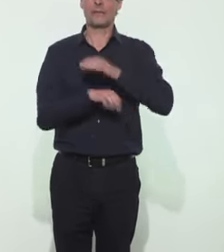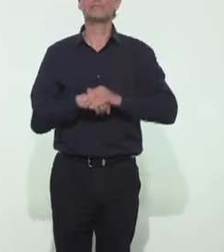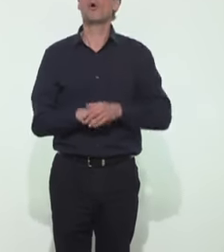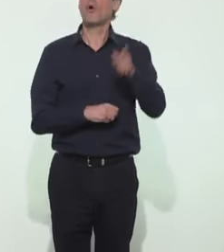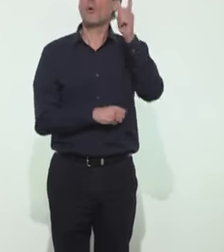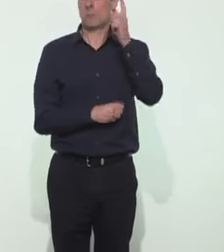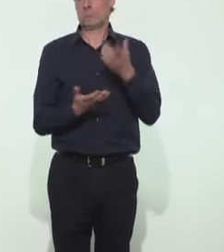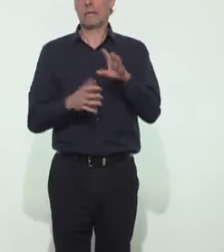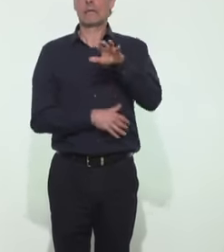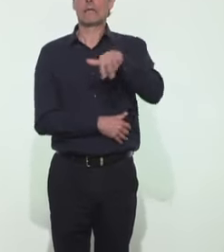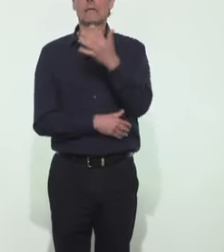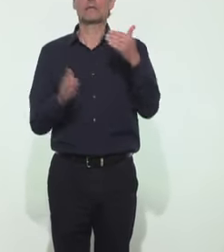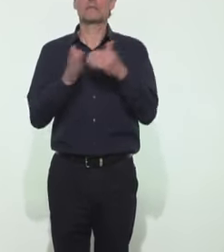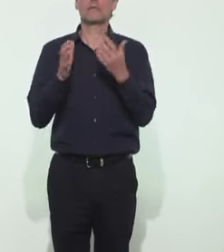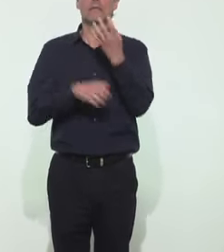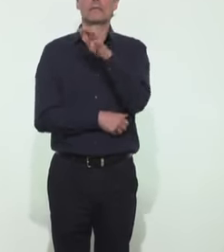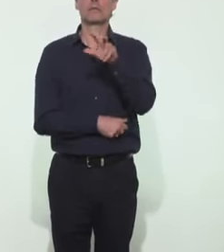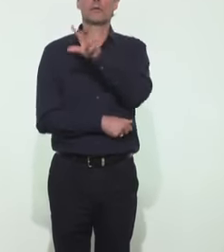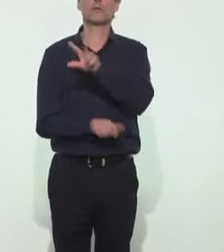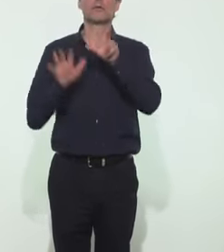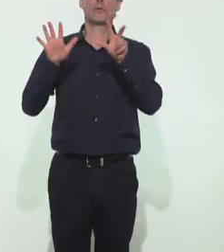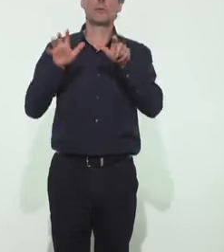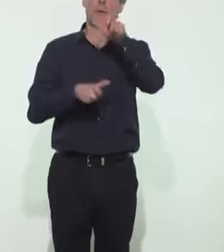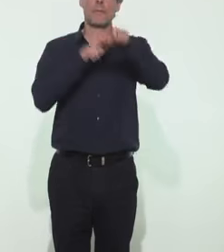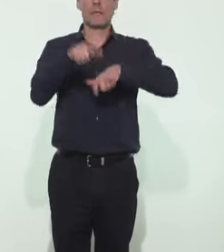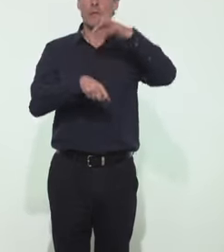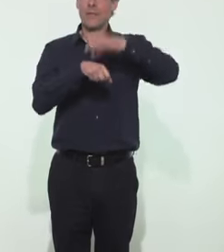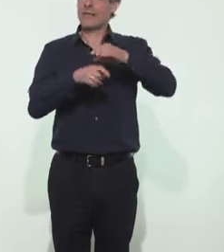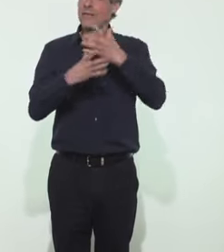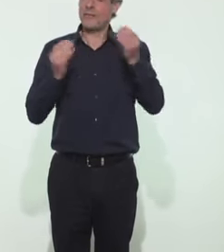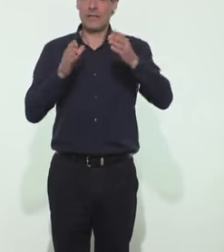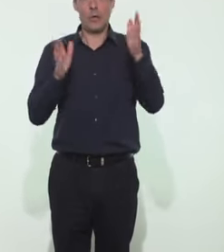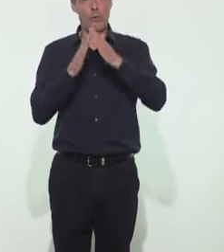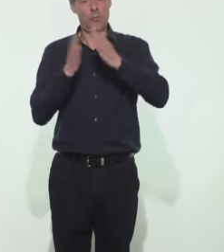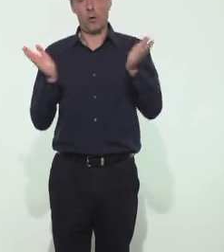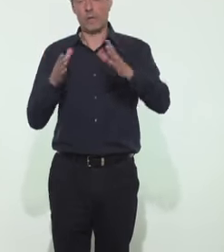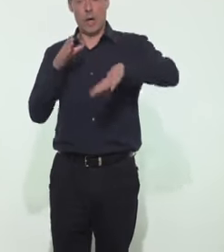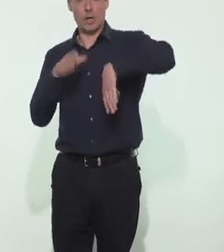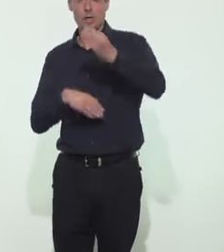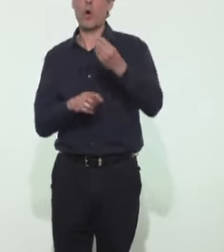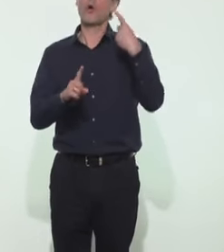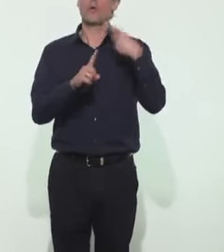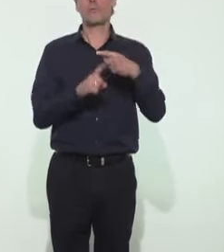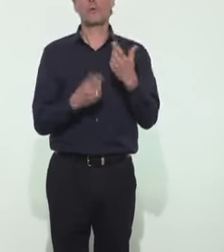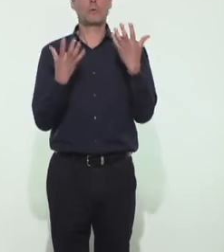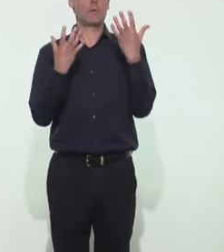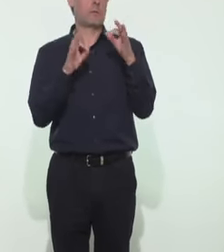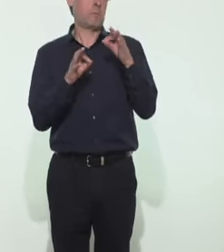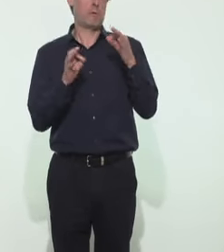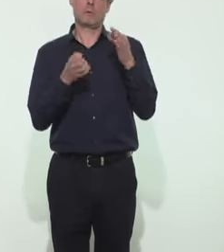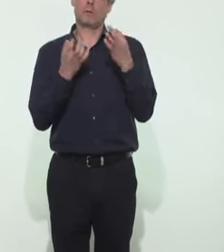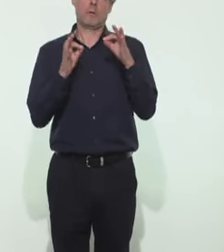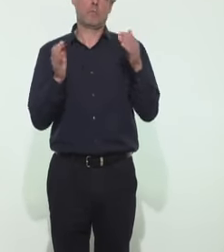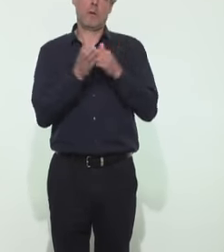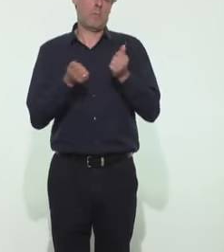nous avons quinze mille quatre cent trente-huit personnes qui sont sortis guéris de l'hôpital auquel il faut ajouter les dizaines de milliers de personnes qui sont